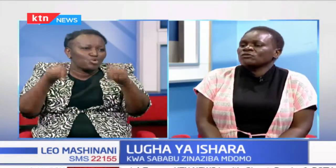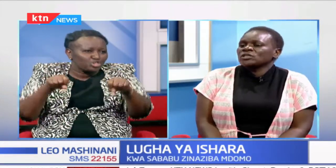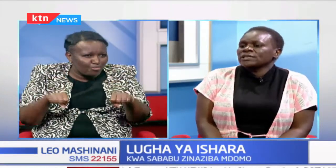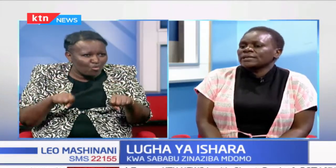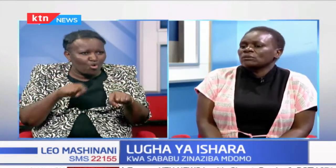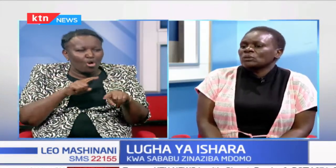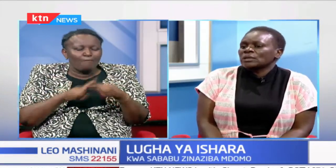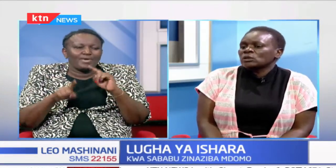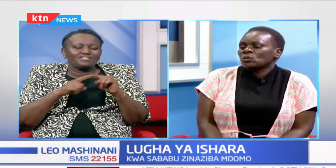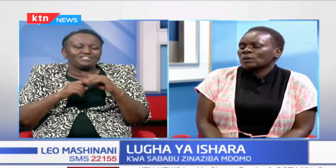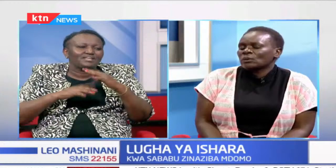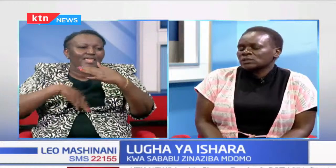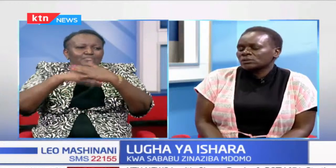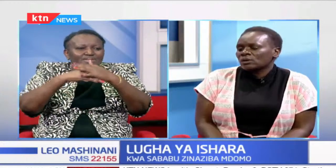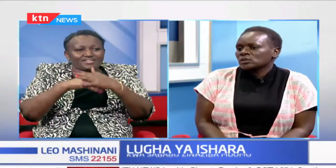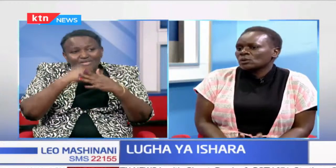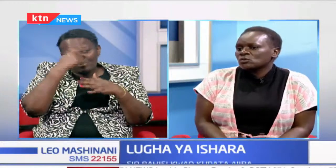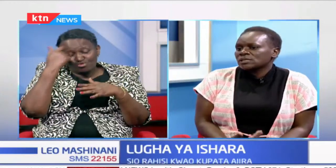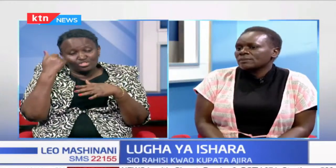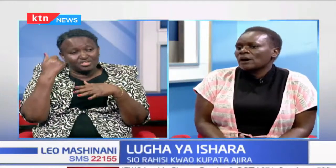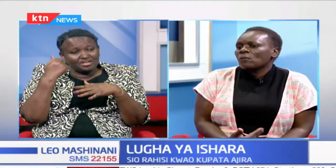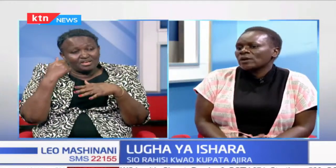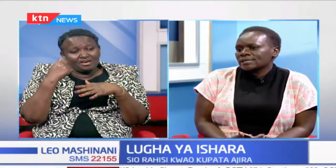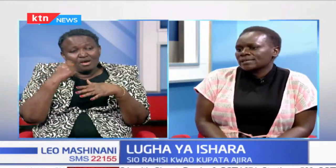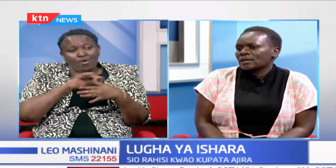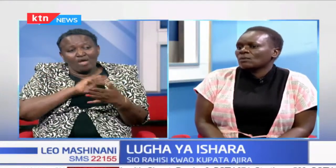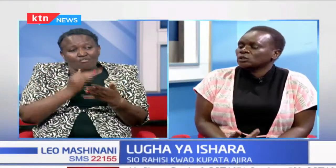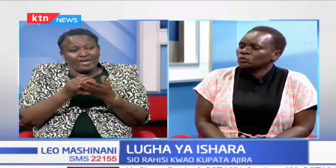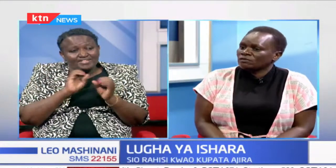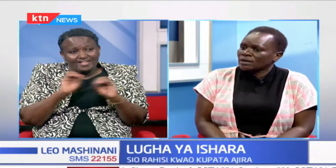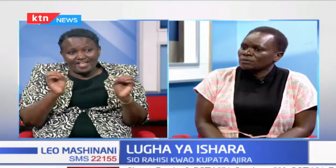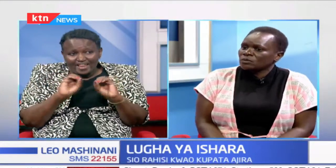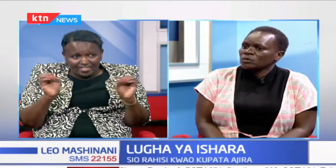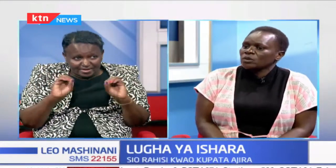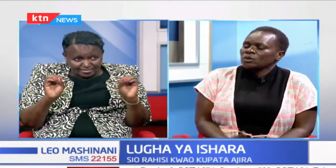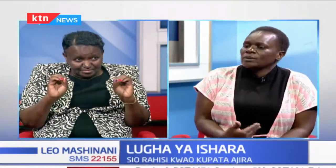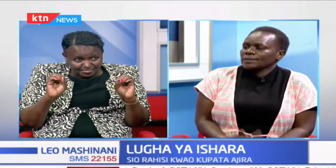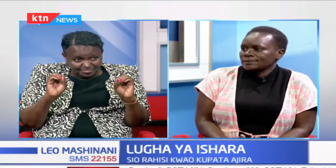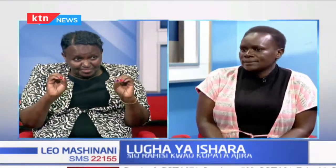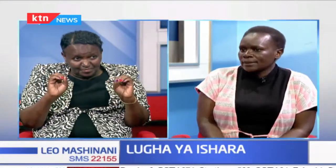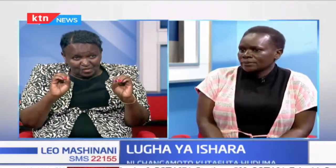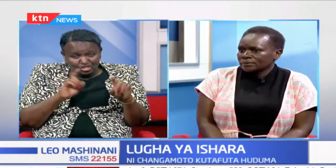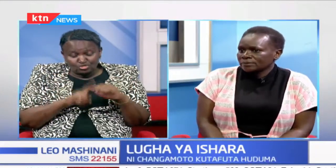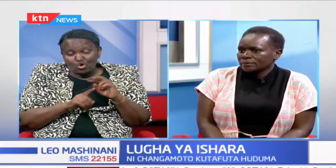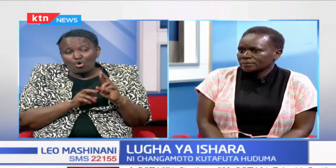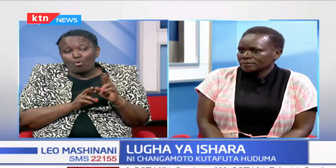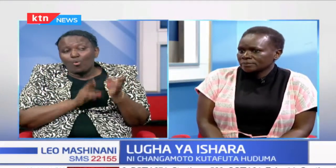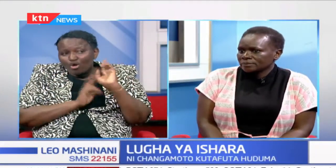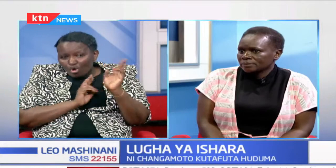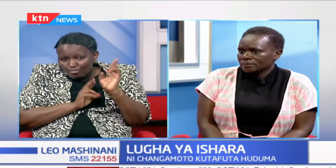Tunataka kuwafundisha walio wasio na uwezo wa kusikia, wengi sana wafahamu rights zao.